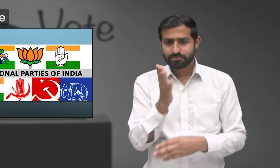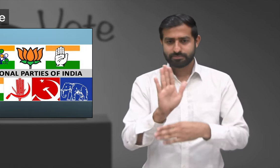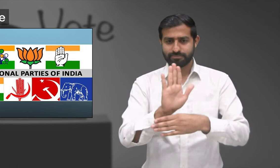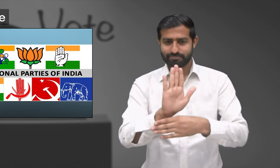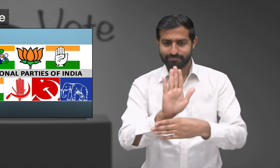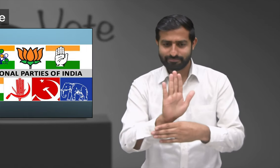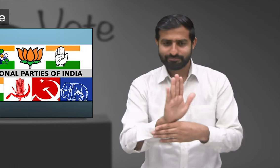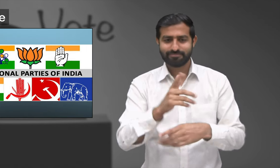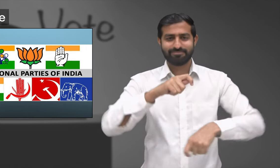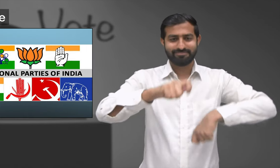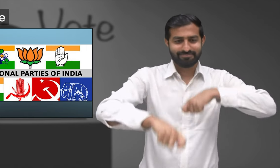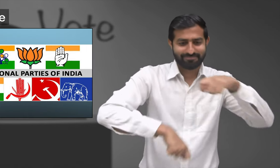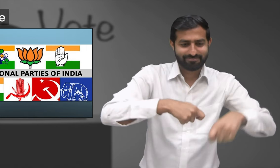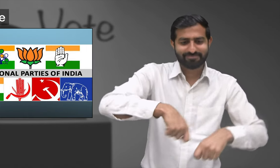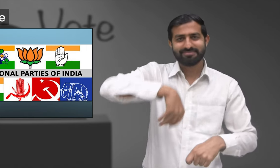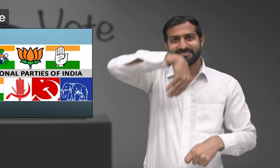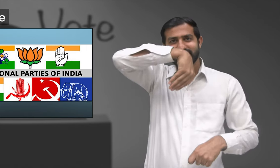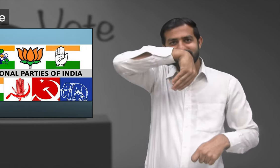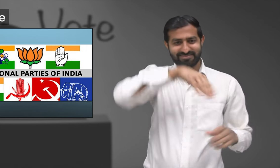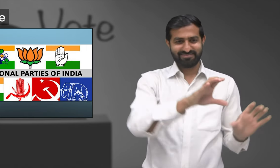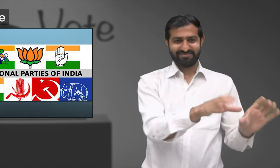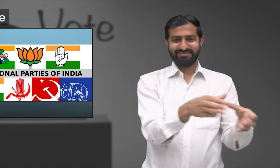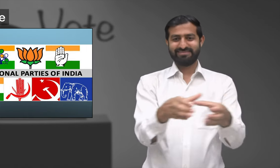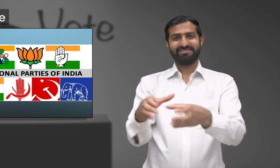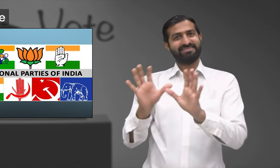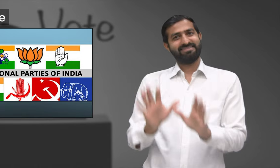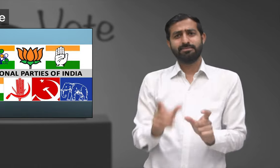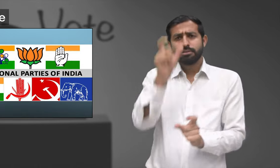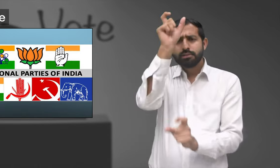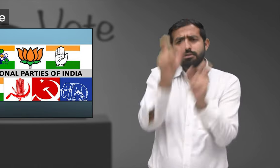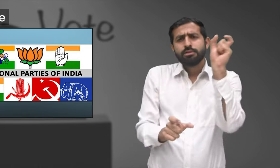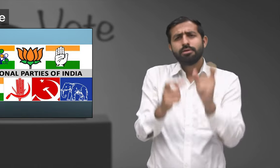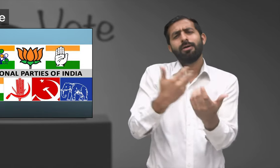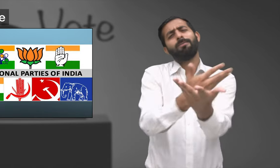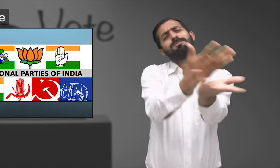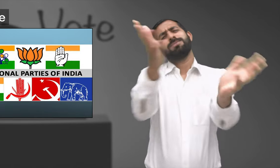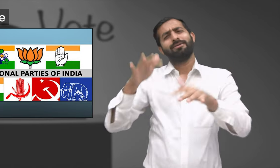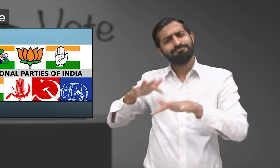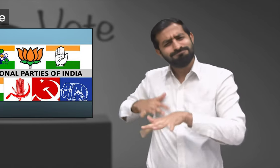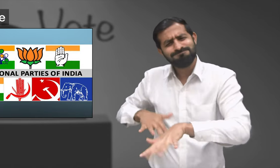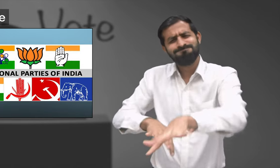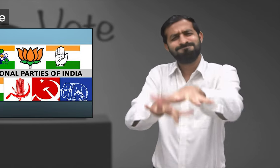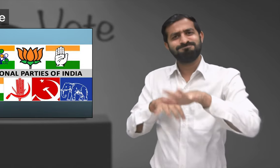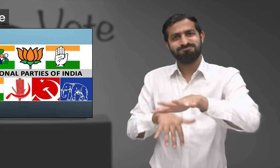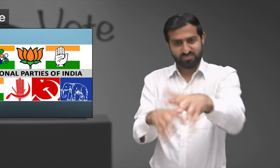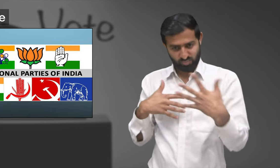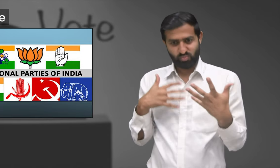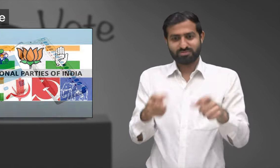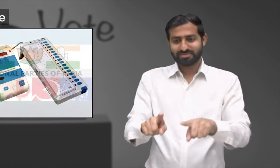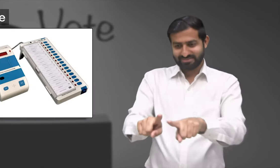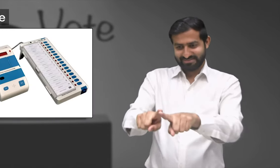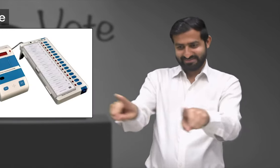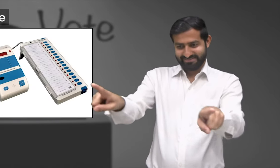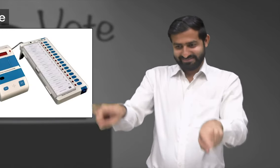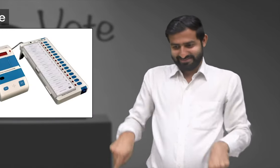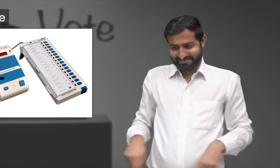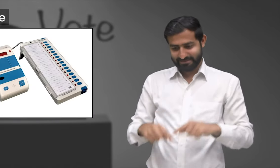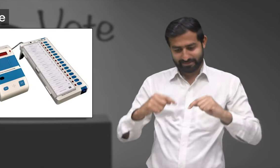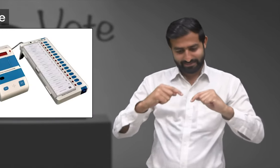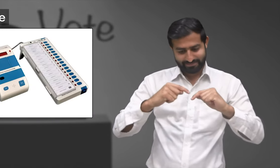भाजपा कांग्रेस समाजवादी पार्टी बहुजन समाज पार्टी के चुनाव के समय सभी मताधिकार अपना मतदान